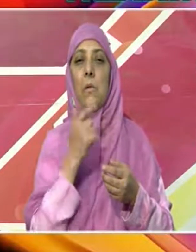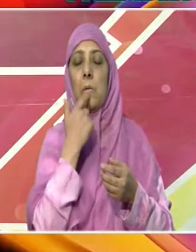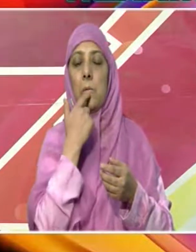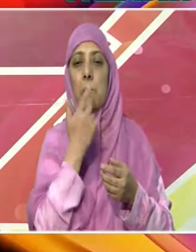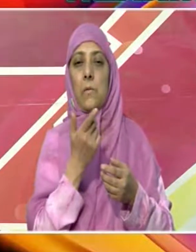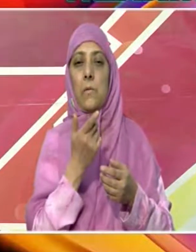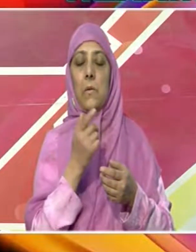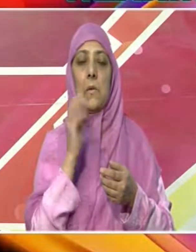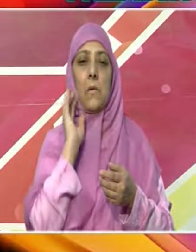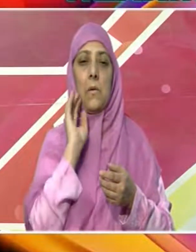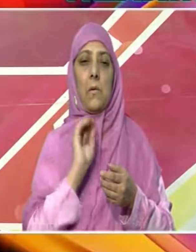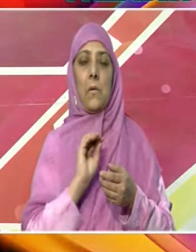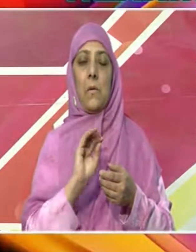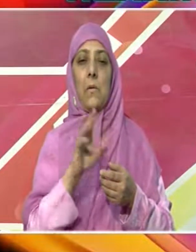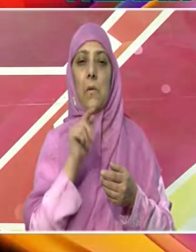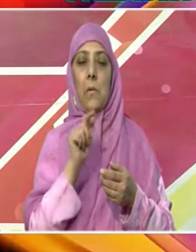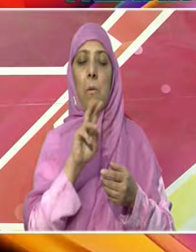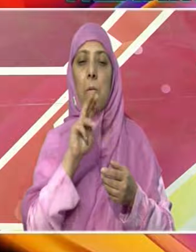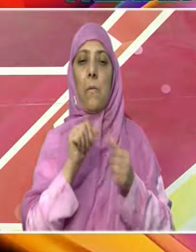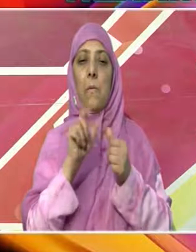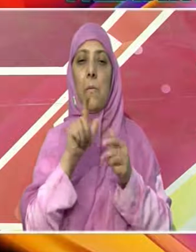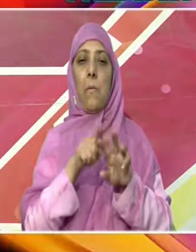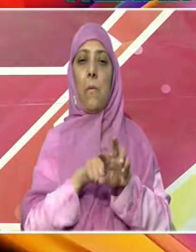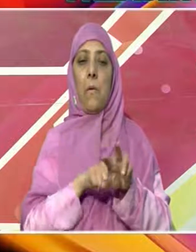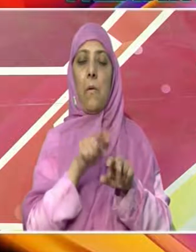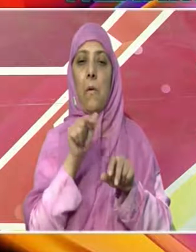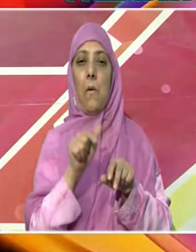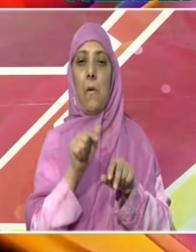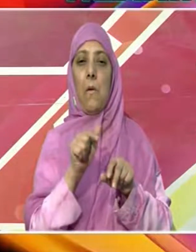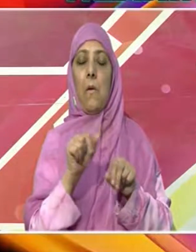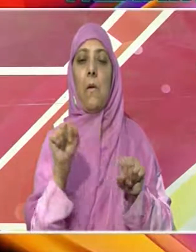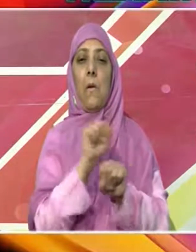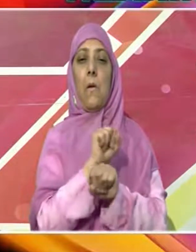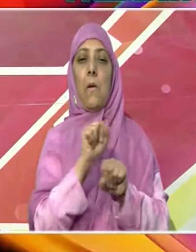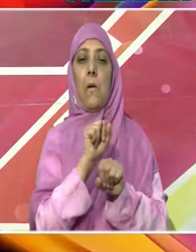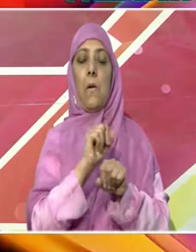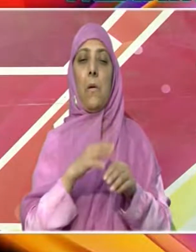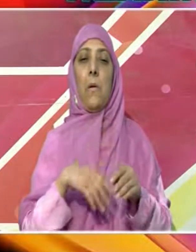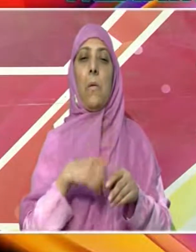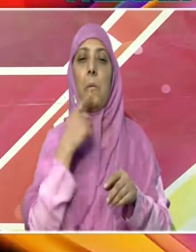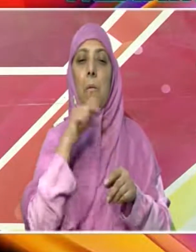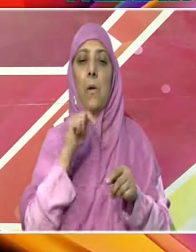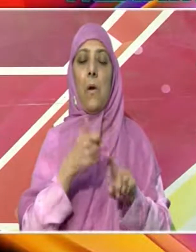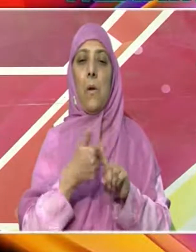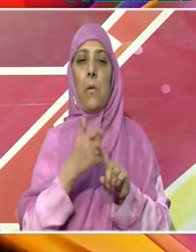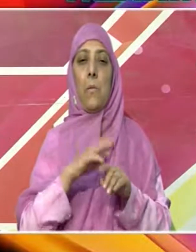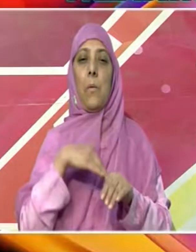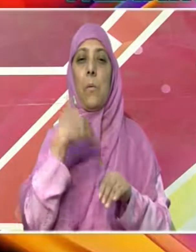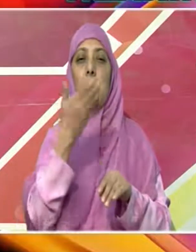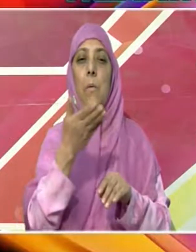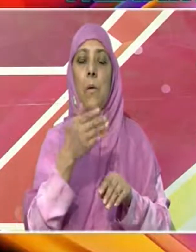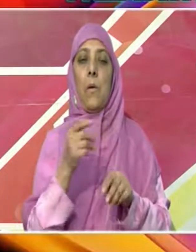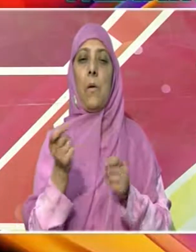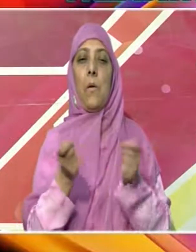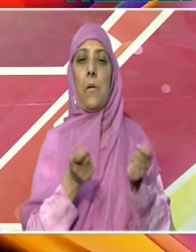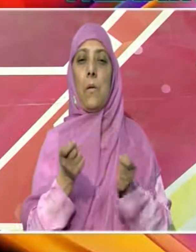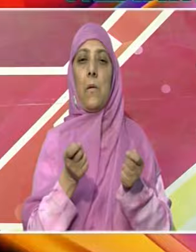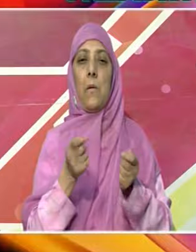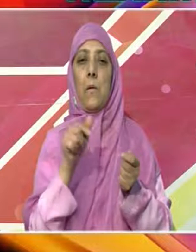बनाने के लिए भी कहा की वादी से बाहर ट्रक की